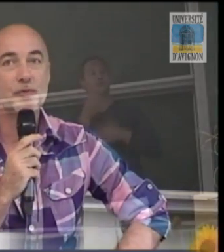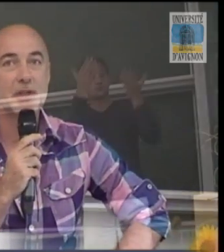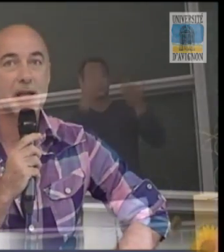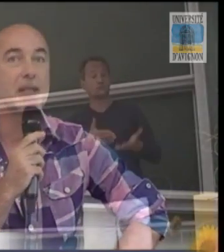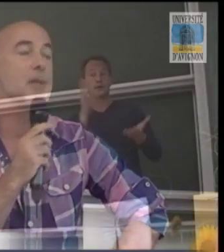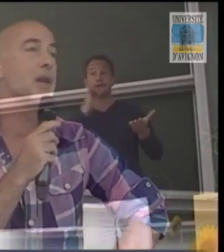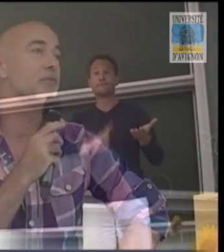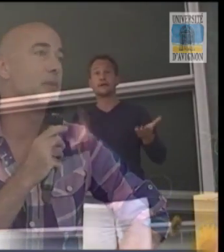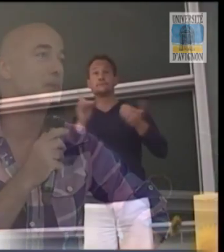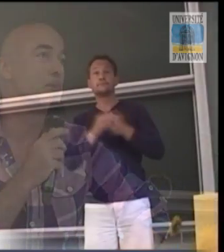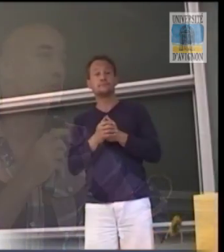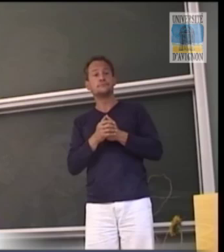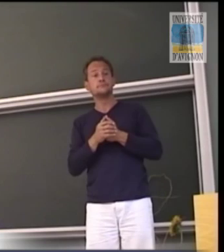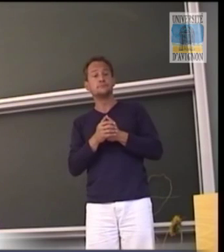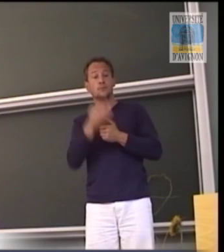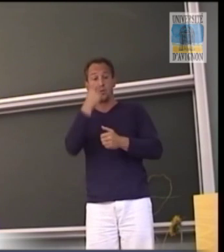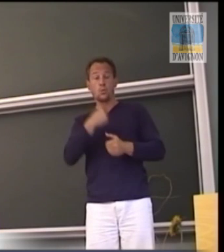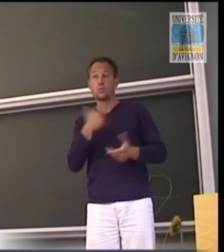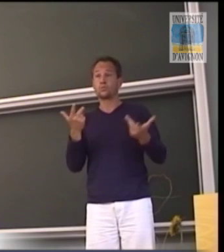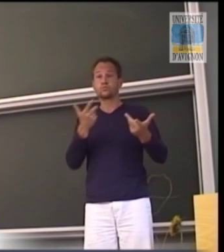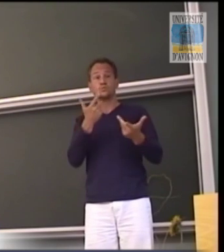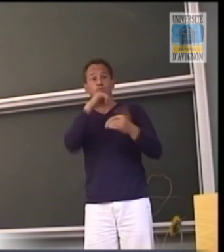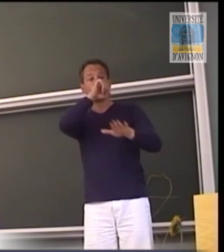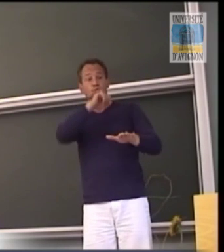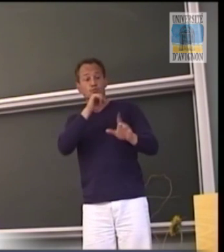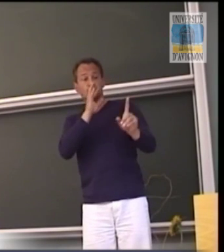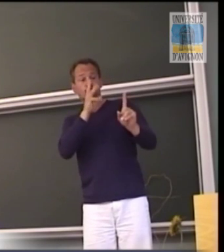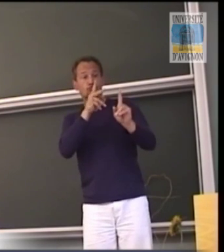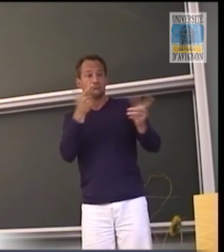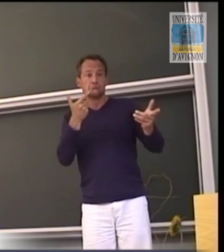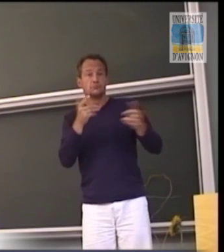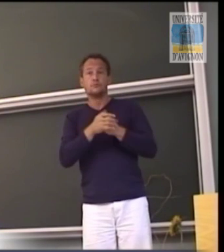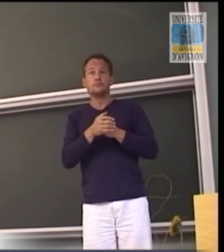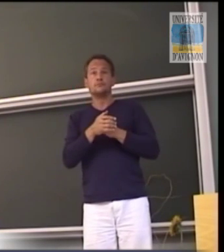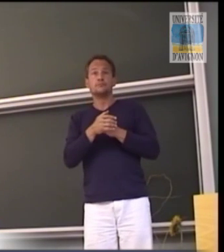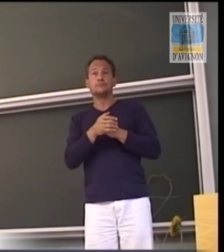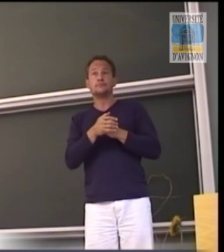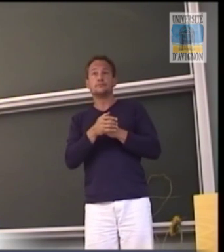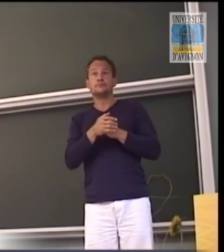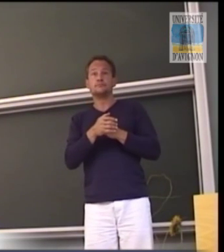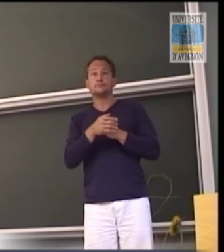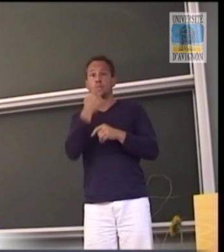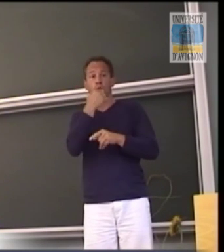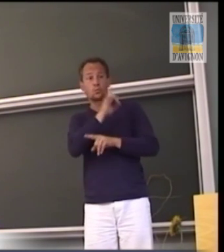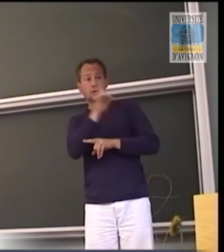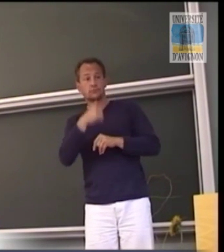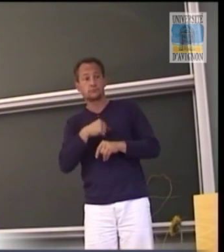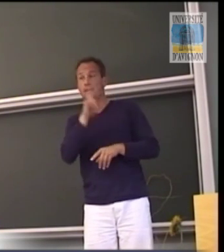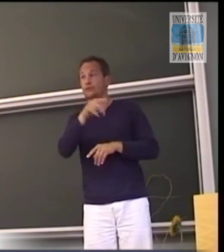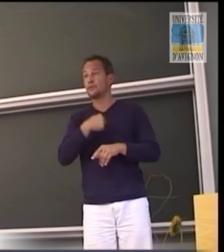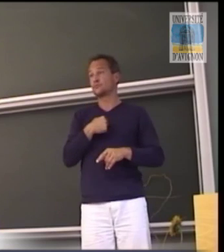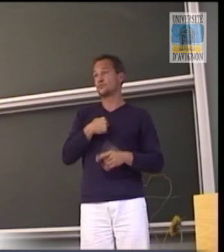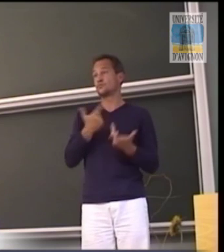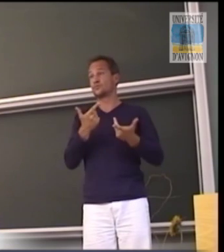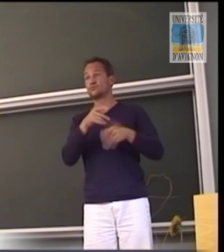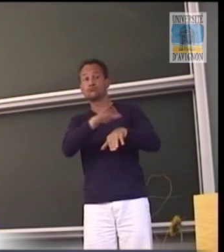je pouvais dire qu'elle n'était pas la femme qui me plaisait, mais je ne pouvais pas ignorer qu'elle était une femme. Et donc je l'invitais vivement à considérer que mon